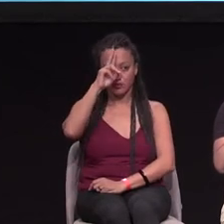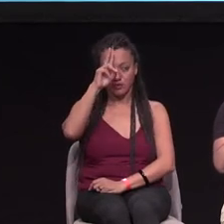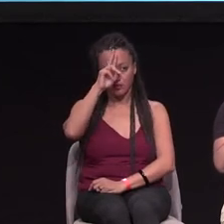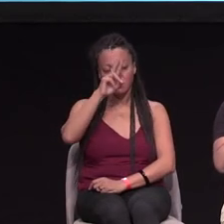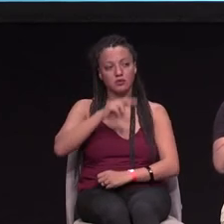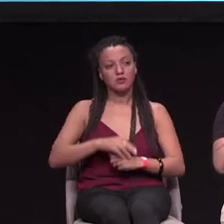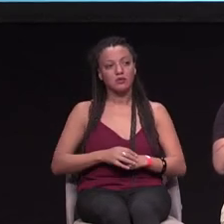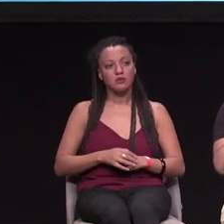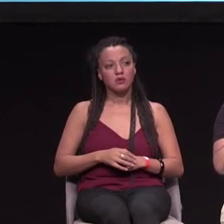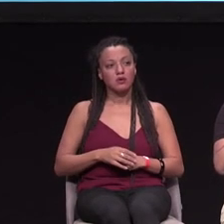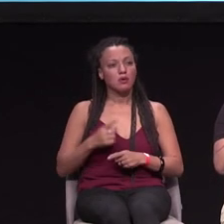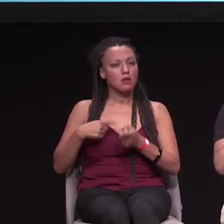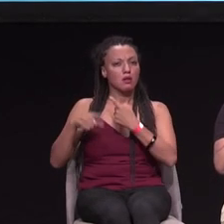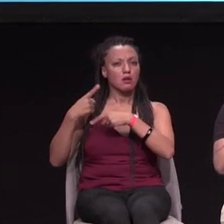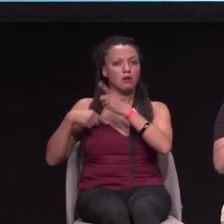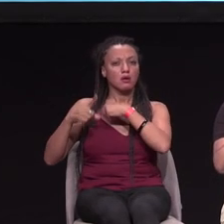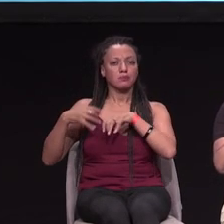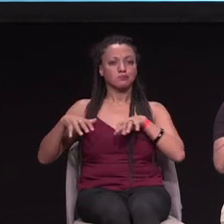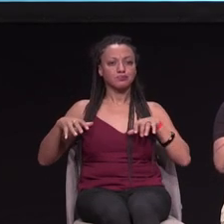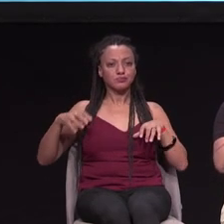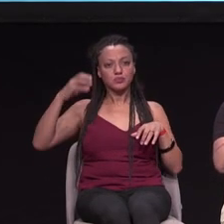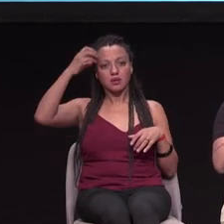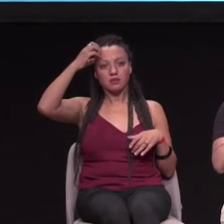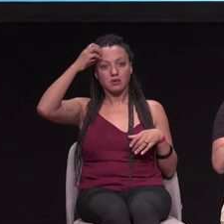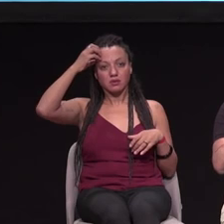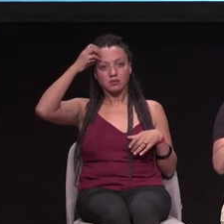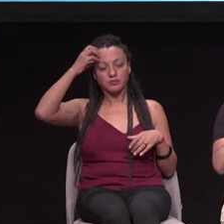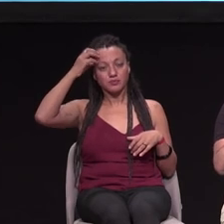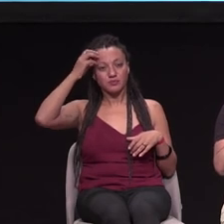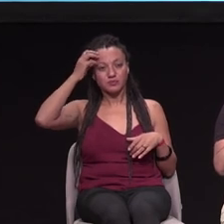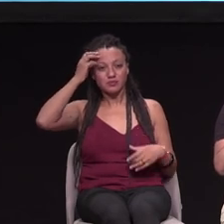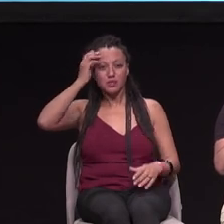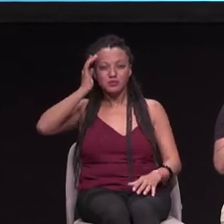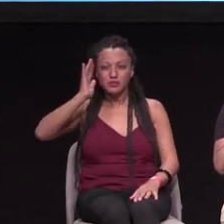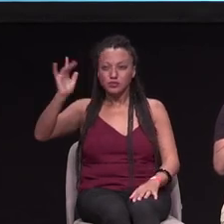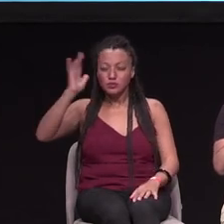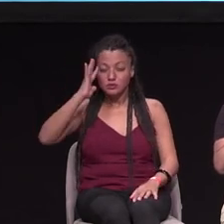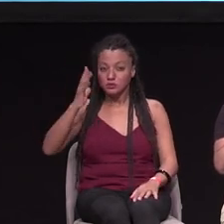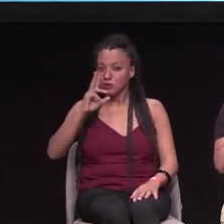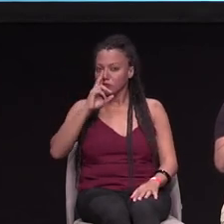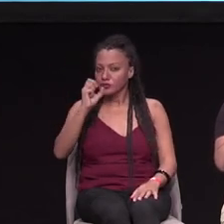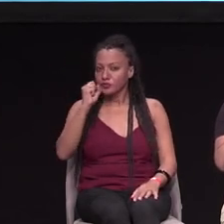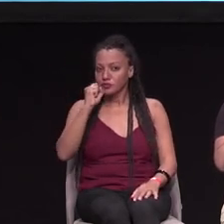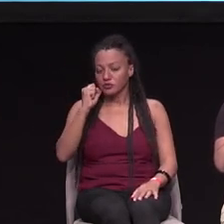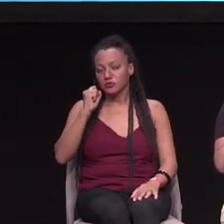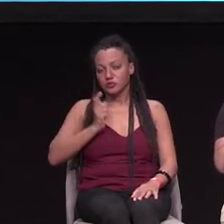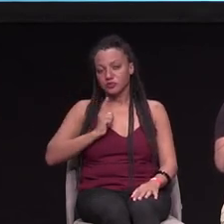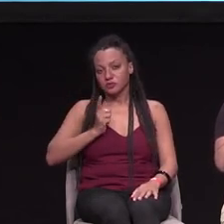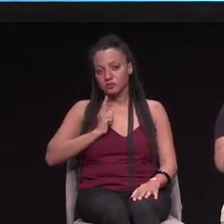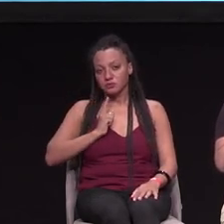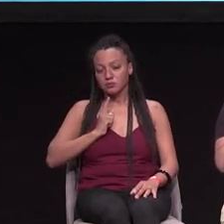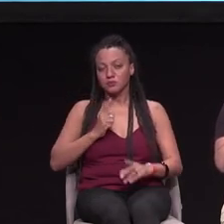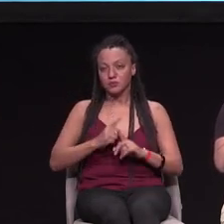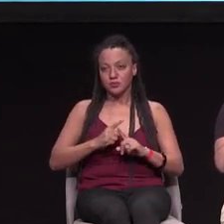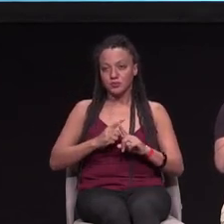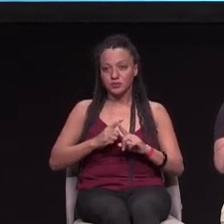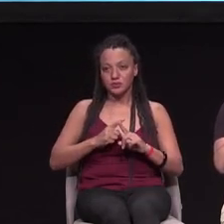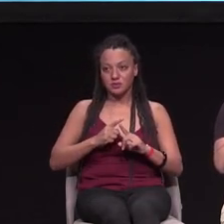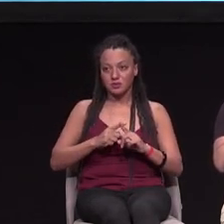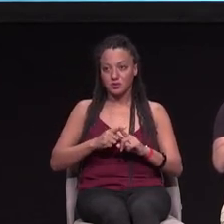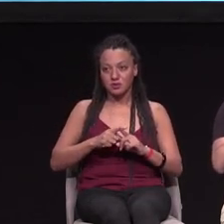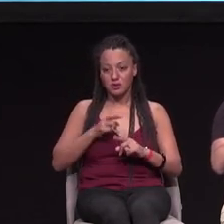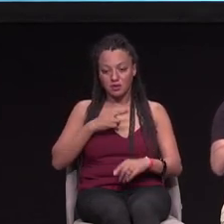a história dos reinos africanos a riqueza do campo filosófico né o que essas religiões elas elas